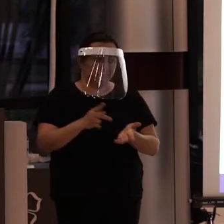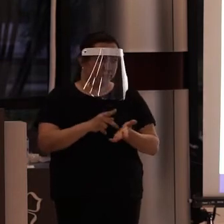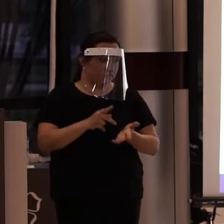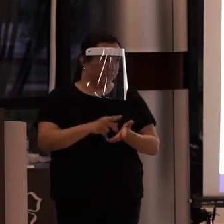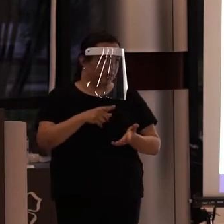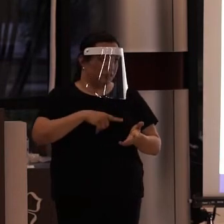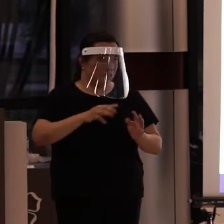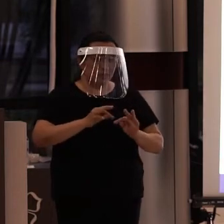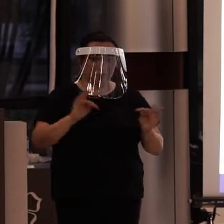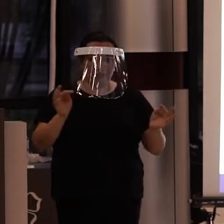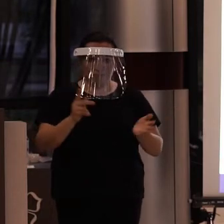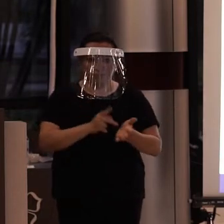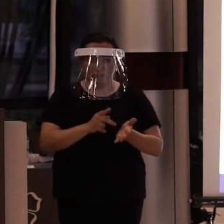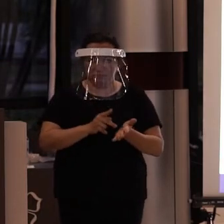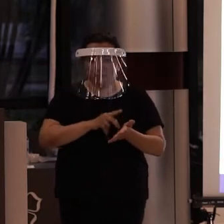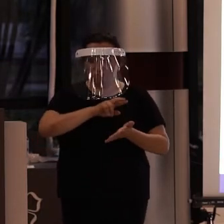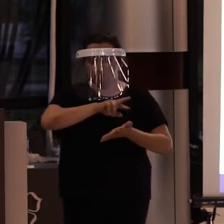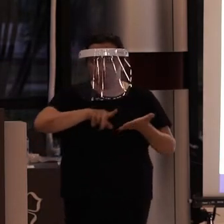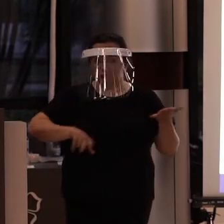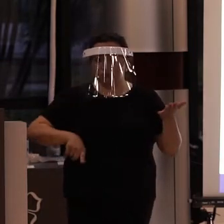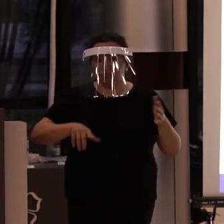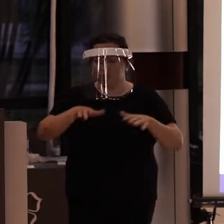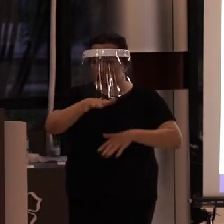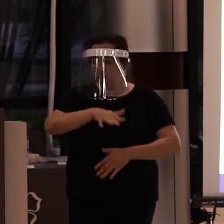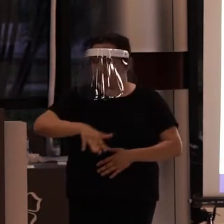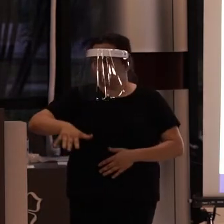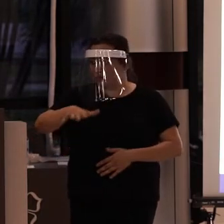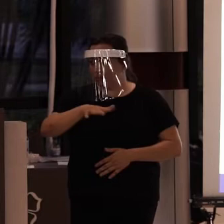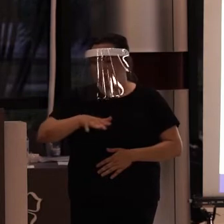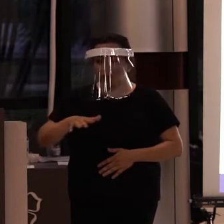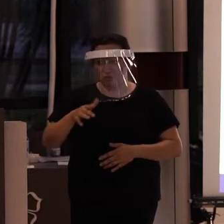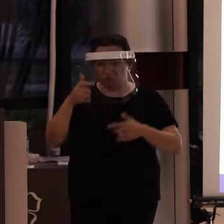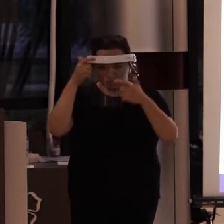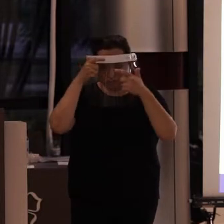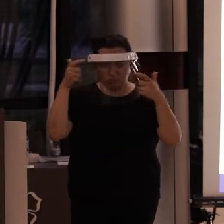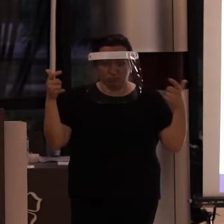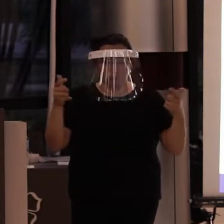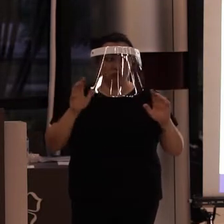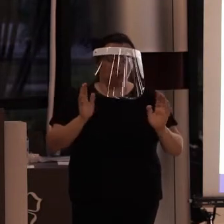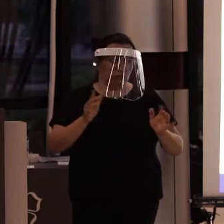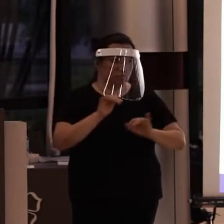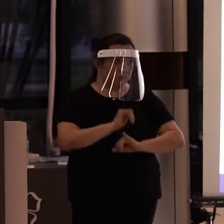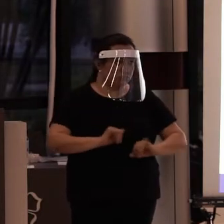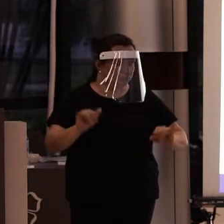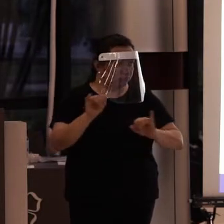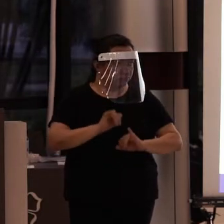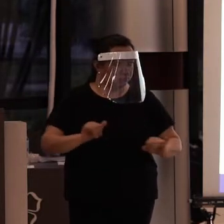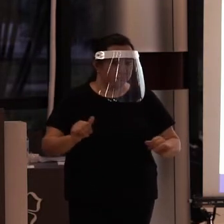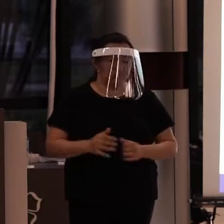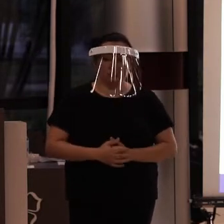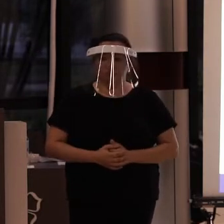vários campos de conhecimento. Aí já foi dito, não vou repetir.